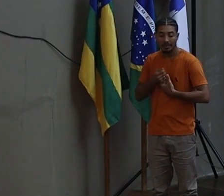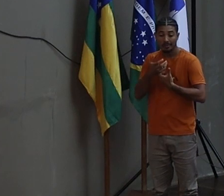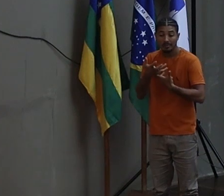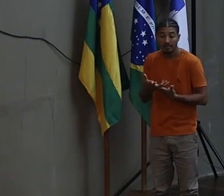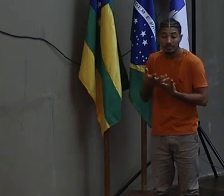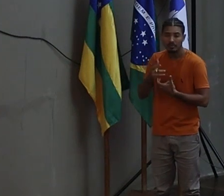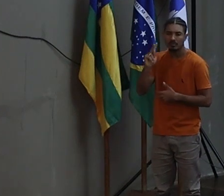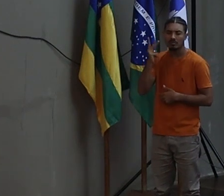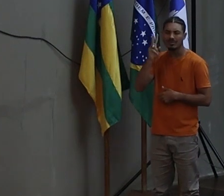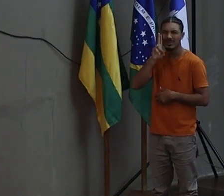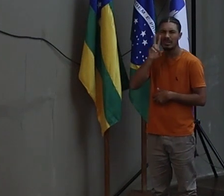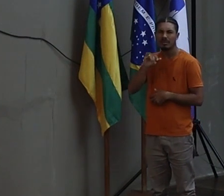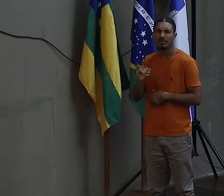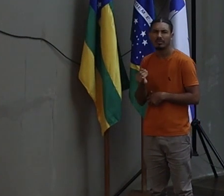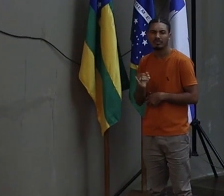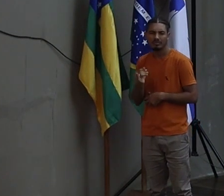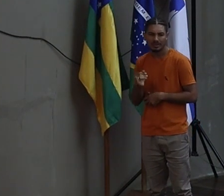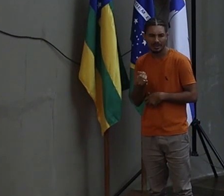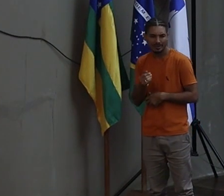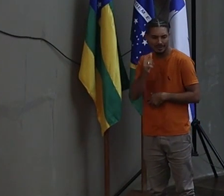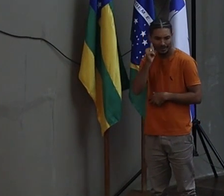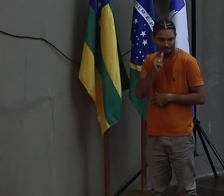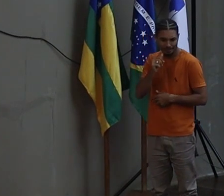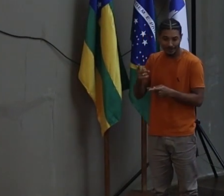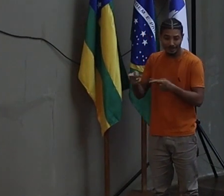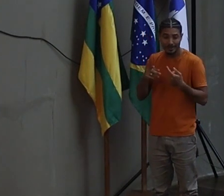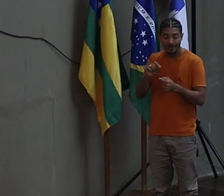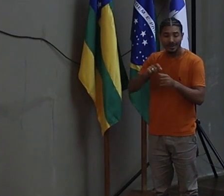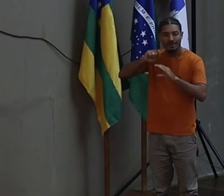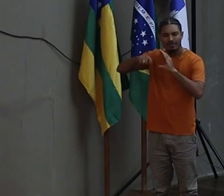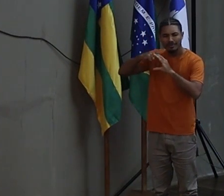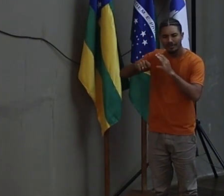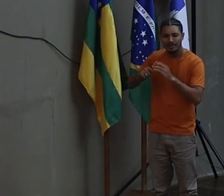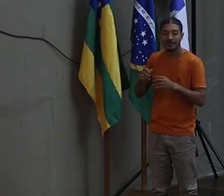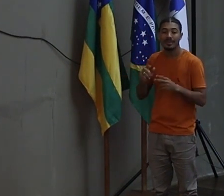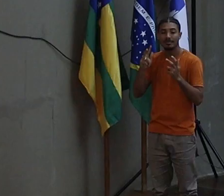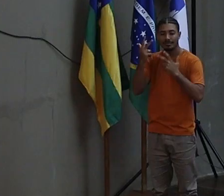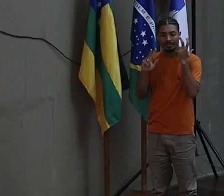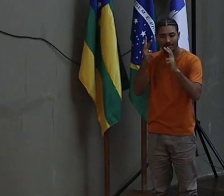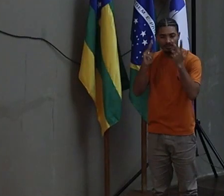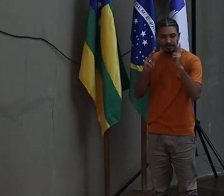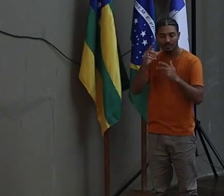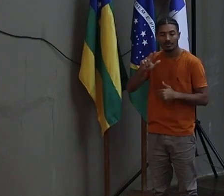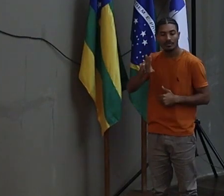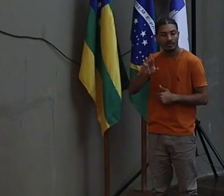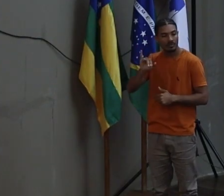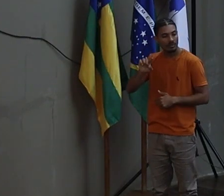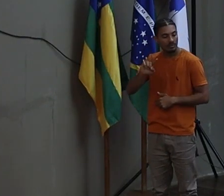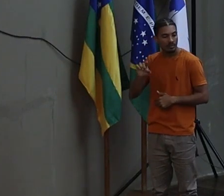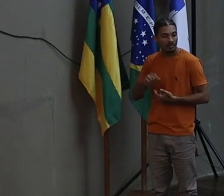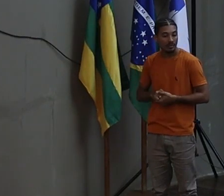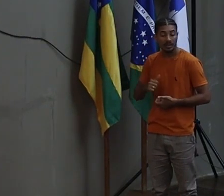lembro que em janeiro a Marilda já foi convidada a fazer um vídeo, né, o primeiro vídeo. Em fevereiro, o Luiz Paulo, que era a primeira e